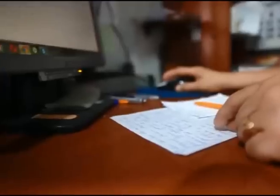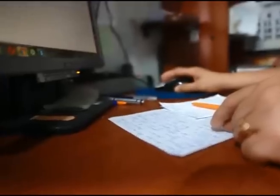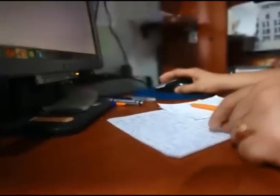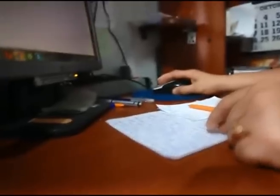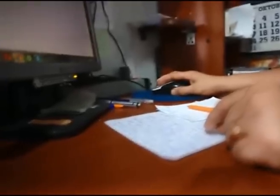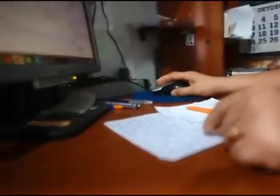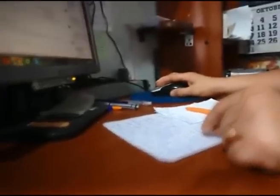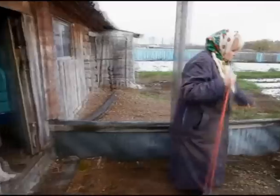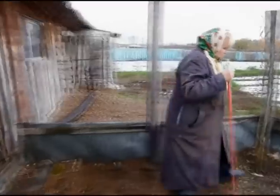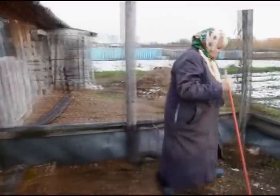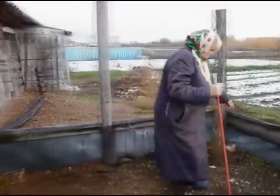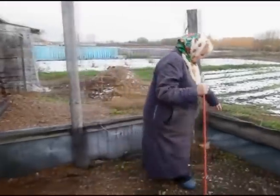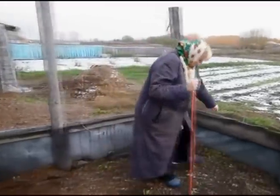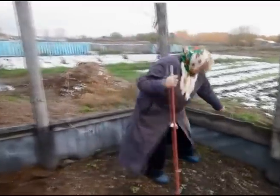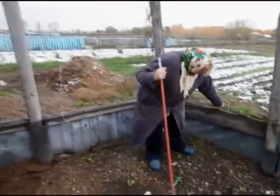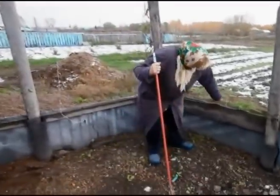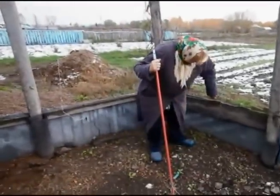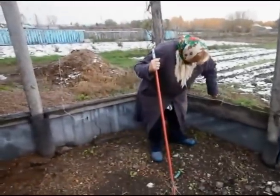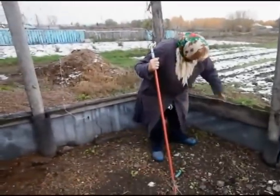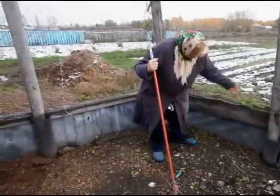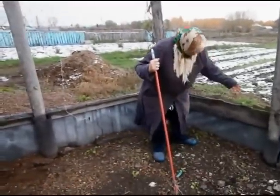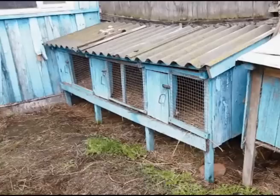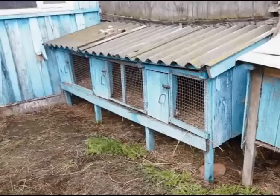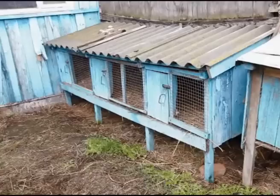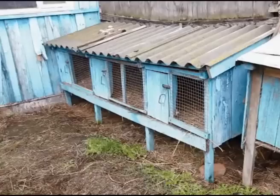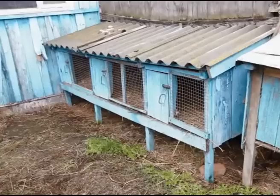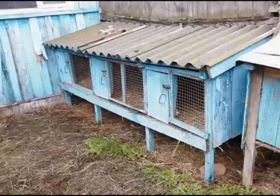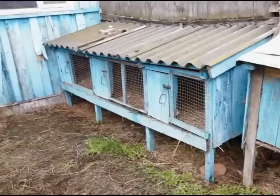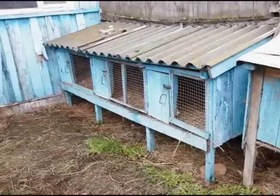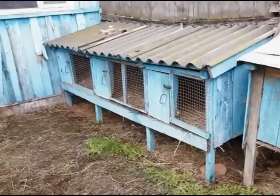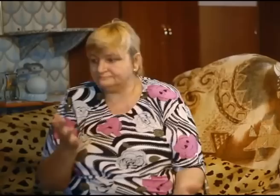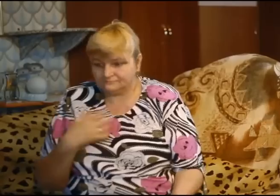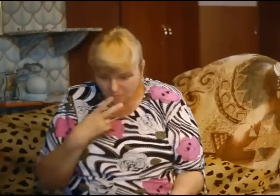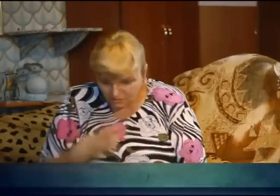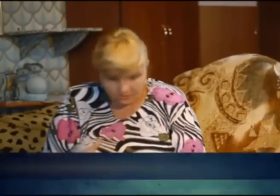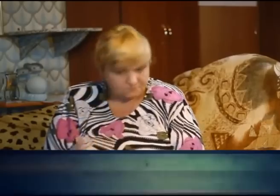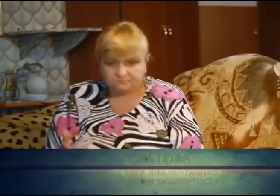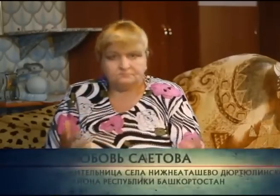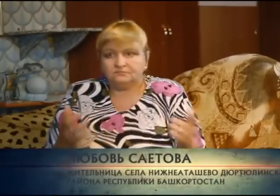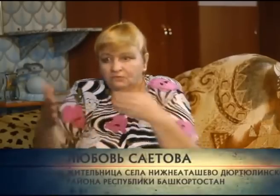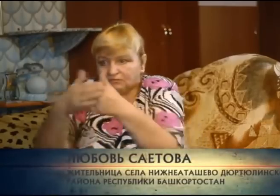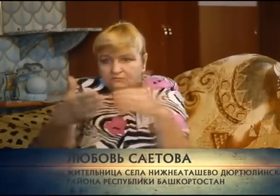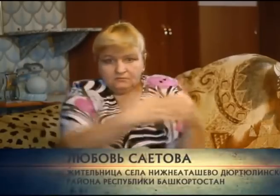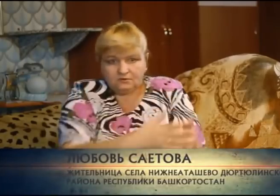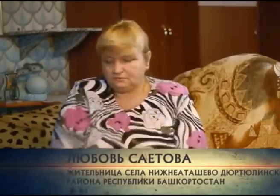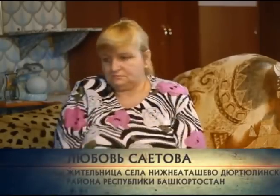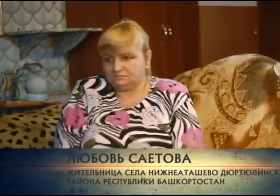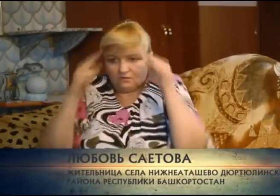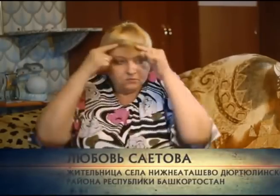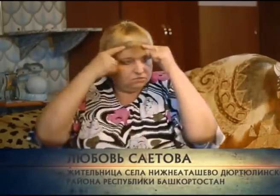периодически гибнут в хозяйстве Любови Санетовой и продолжаются до сих пор. Мы с мужем стали отверстия искать в ограждениях. Они же